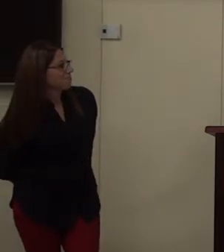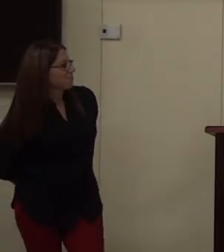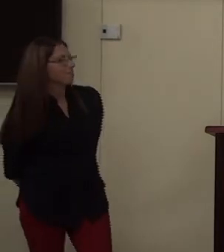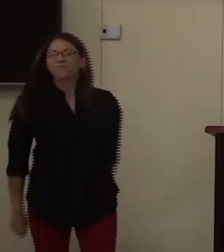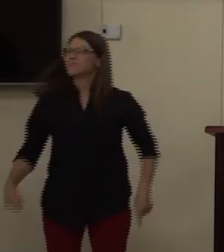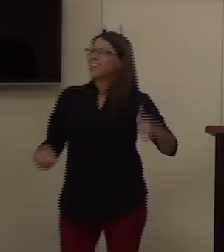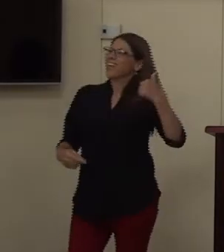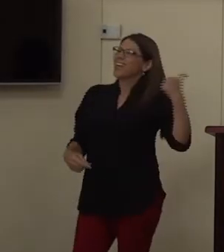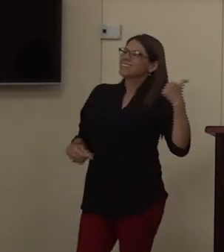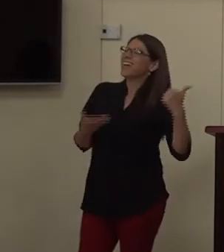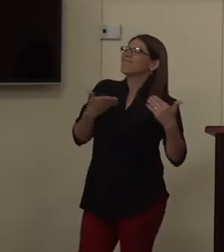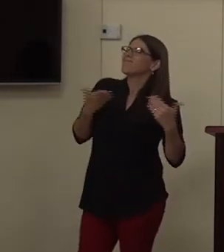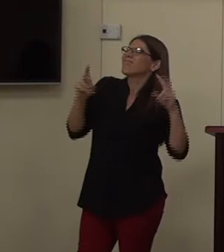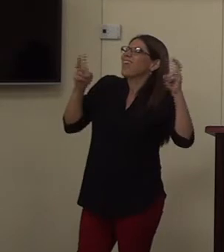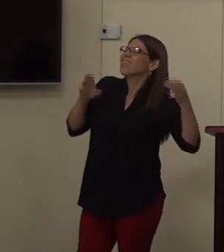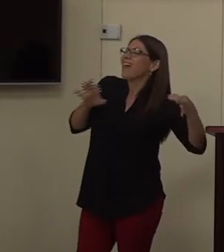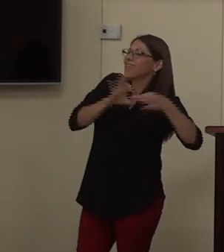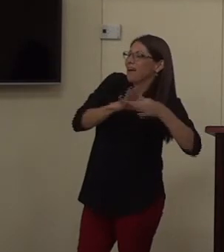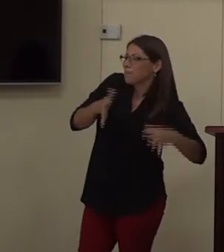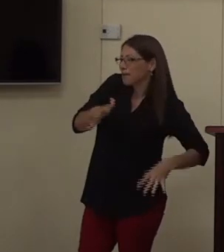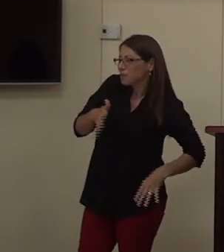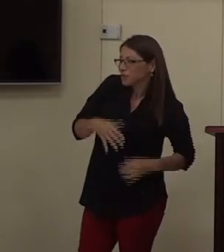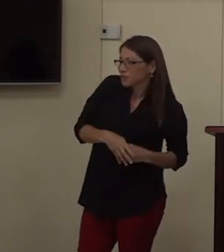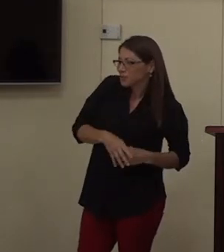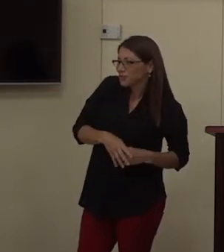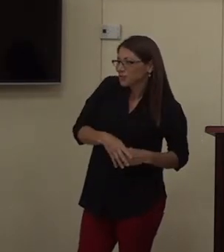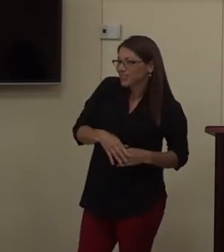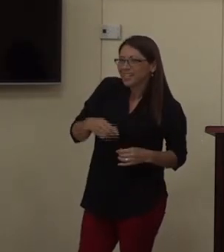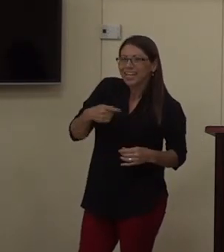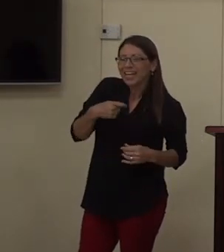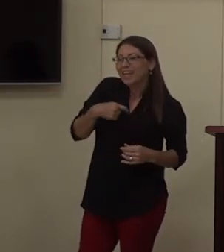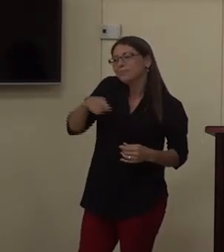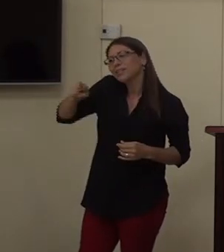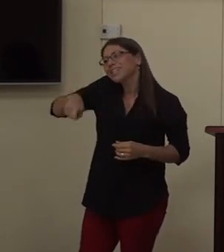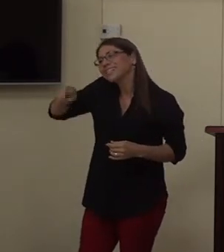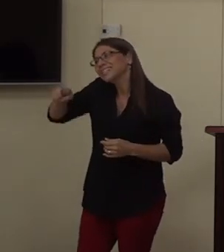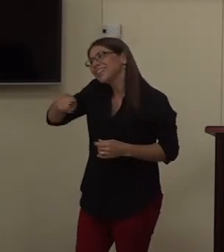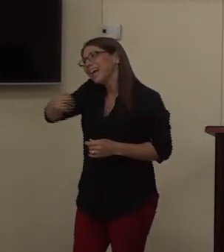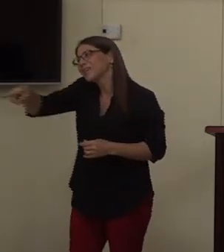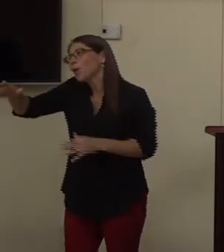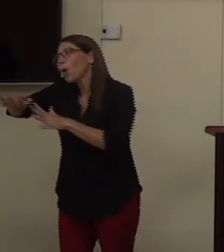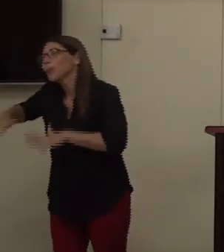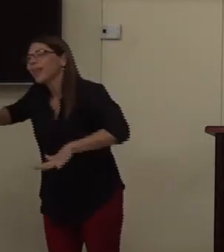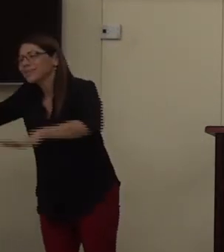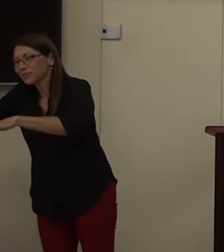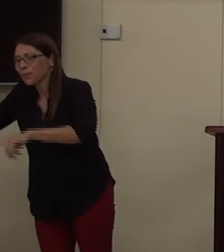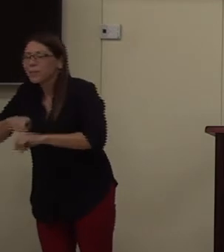¿De qué trata esta canción? Más o menos lo pueden... Necesitan tener mucho contexto, pero más o menos quién quiere, ¿de qué trata?